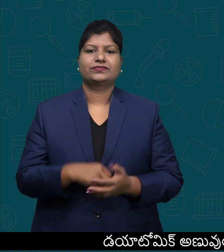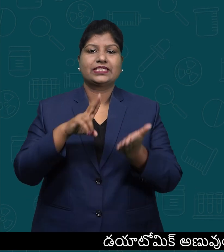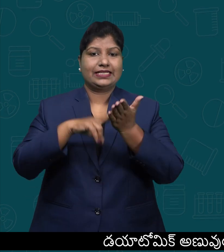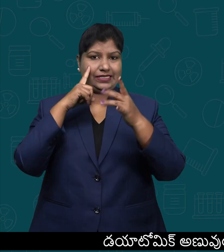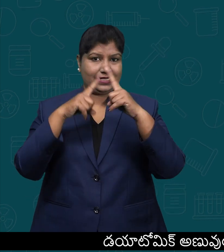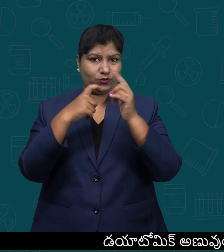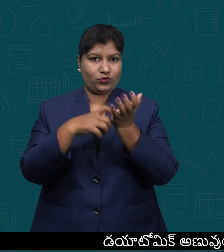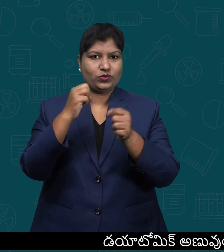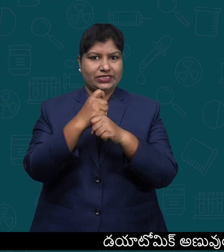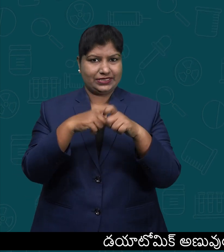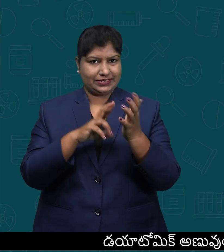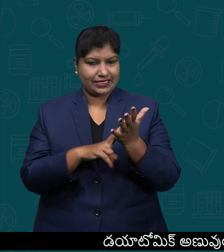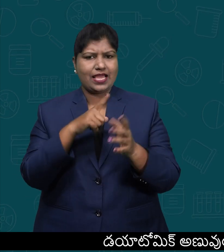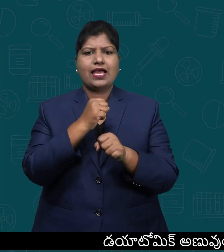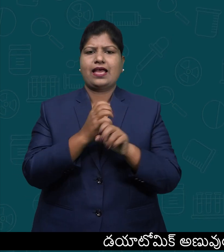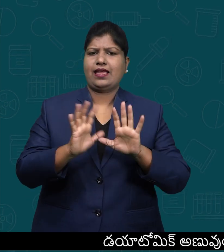డయాటామిక్ అణువులుగా ఉన్నాయని మనం చూసాము.